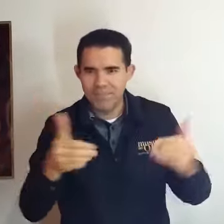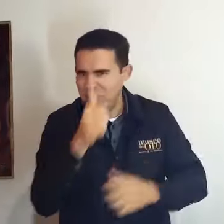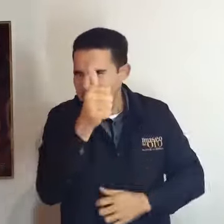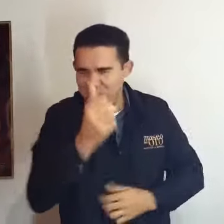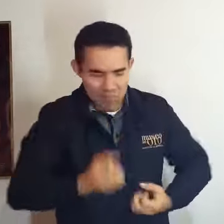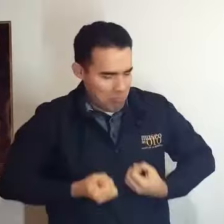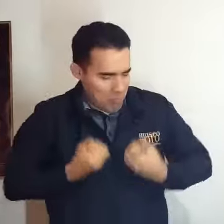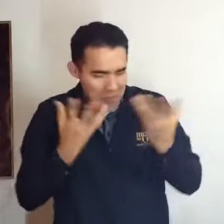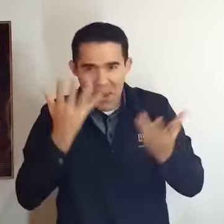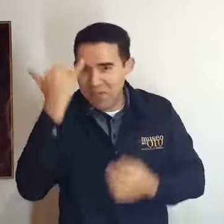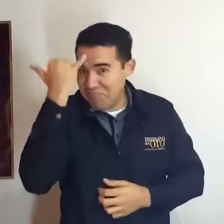ingenio para crear.